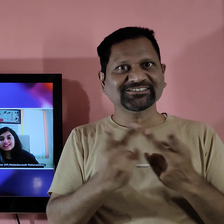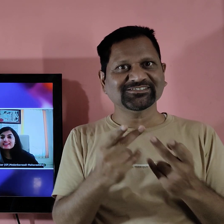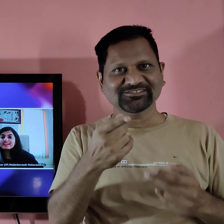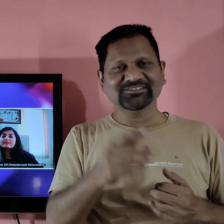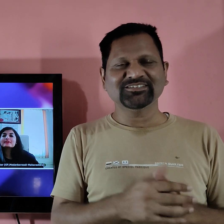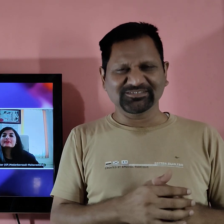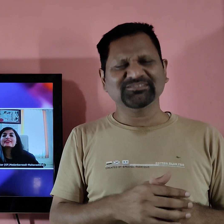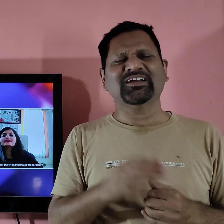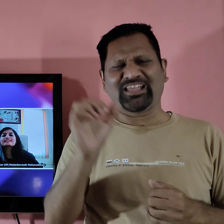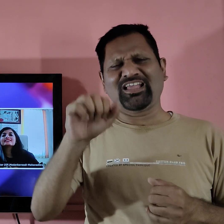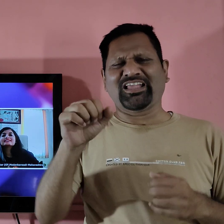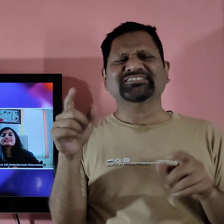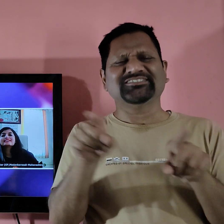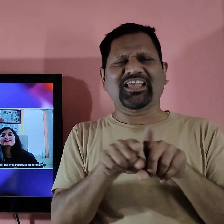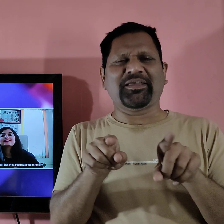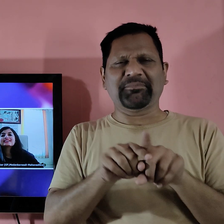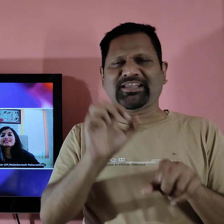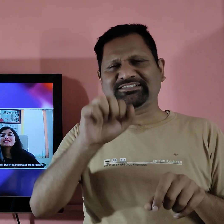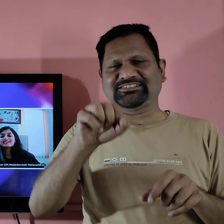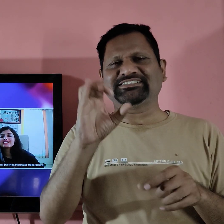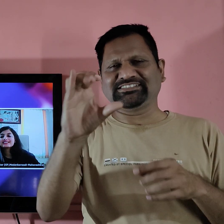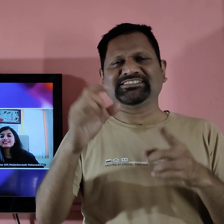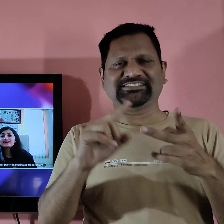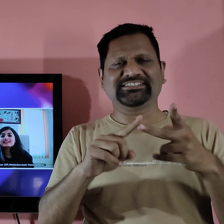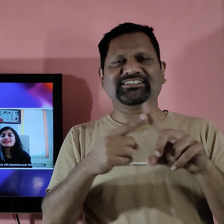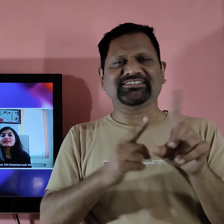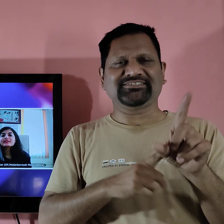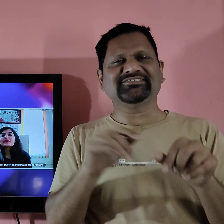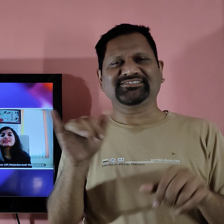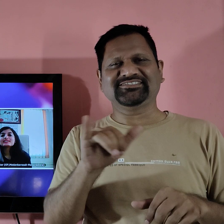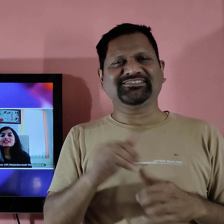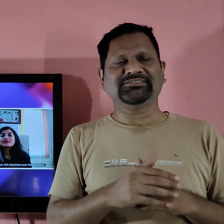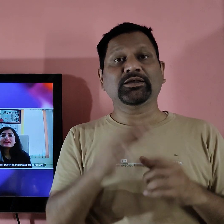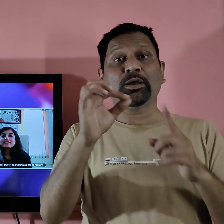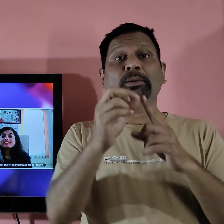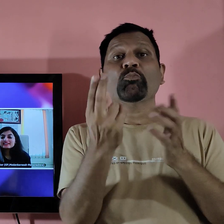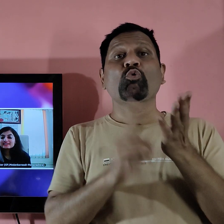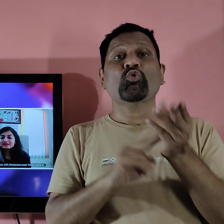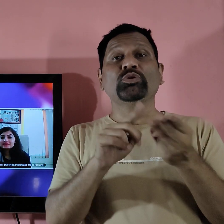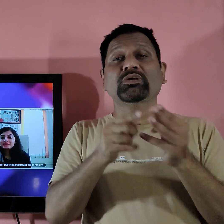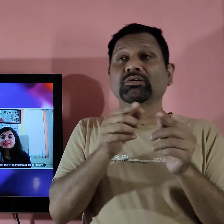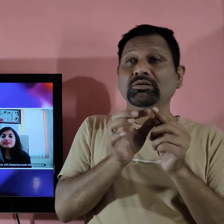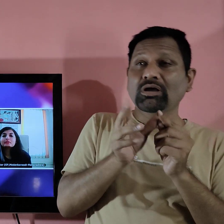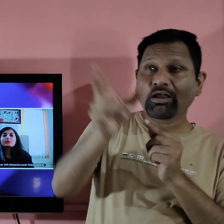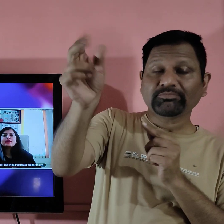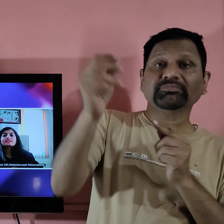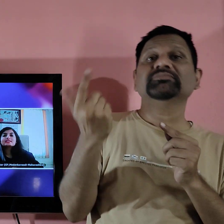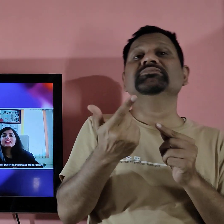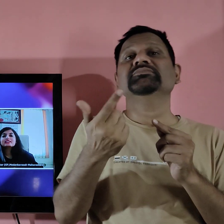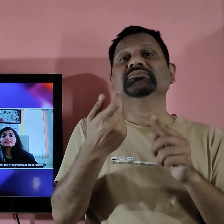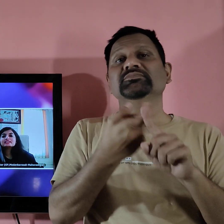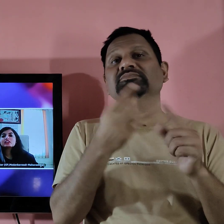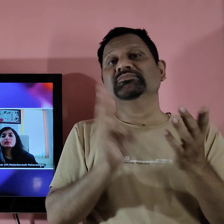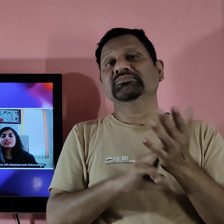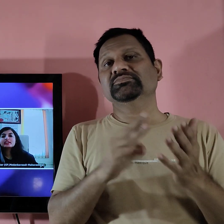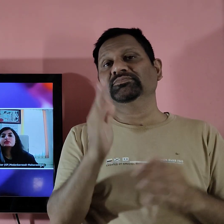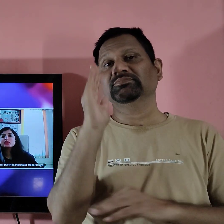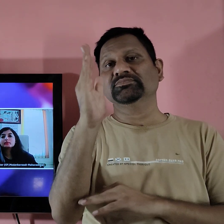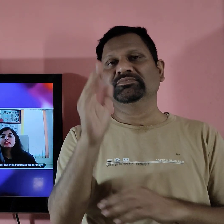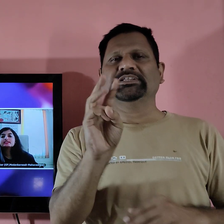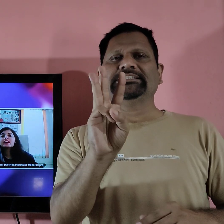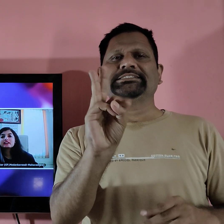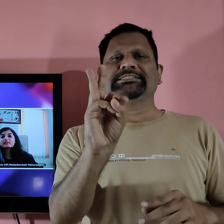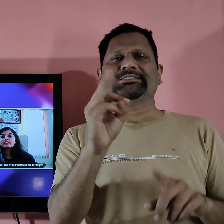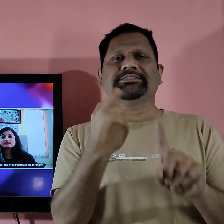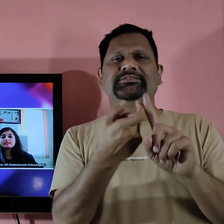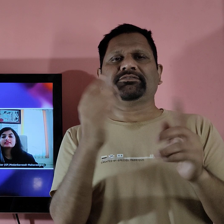वो शहर, हाँ शहर टाइप ही हो गया है सर। पुणे से कितना दूर है आपका? सर मैं पुणे से सर 30